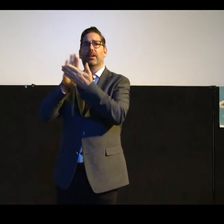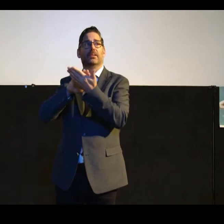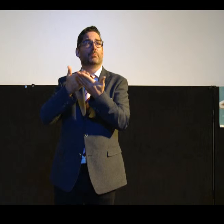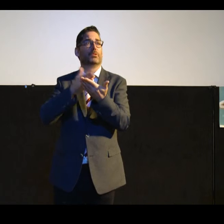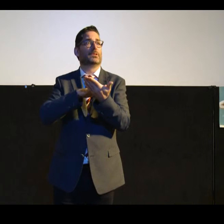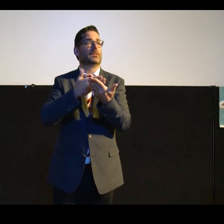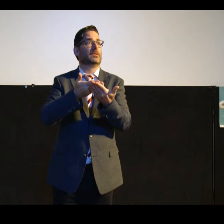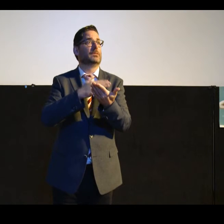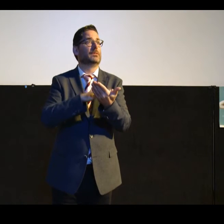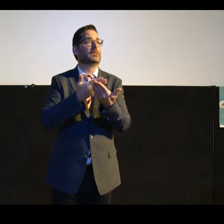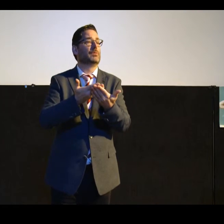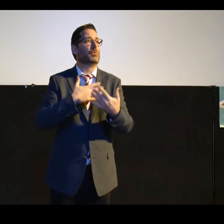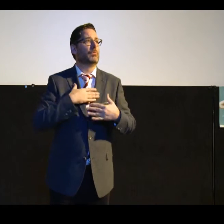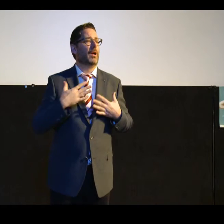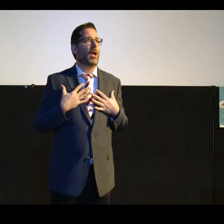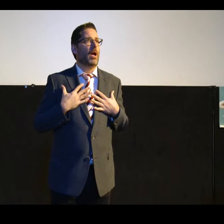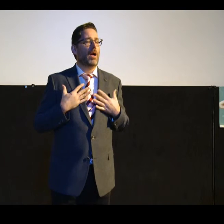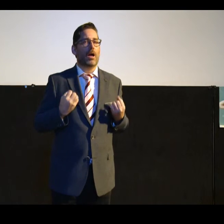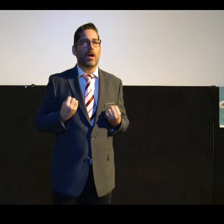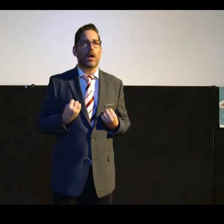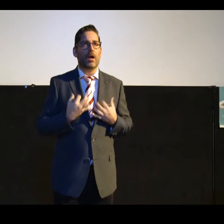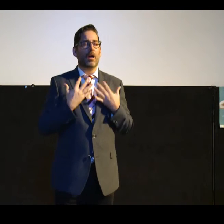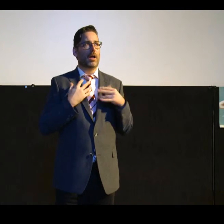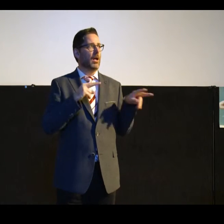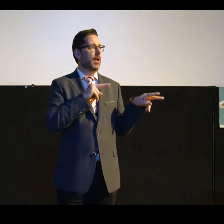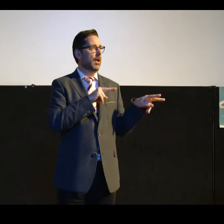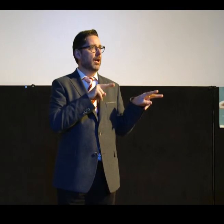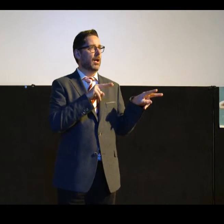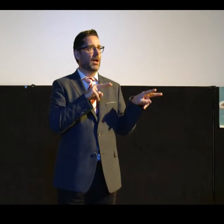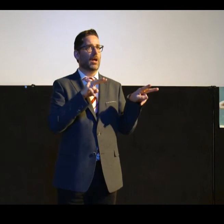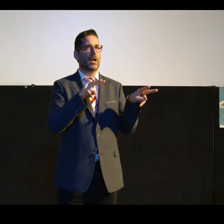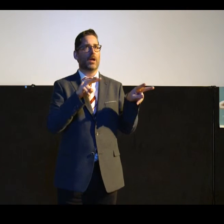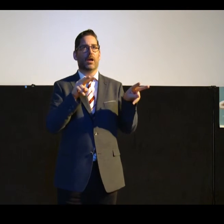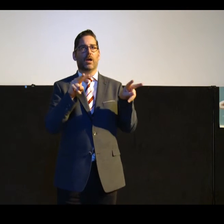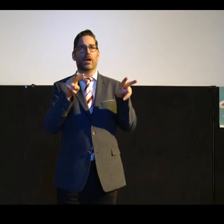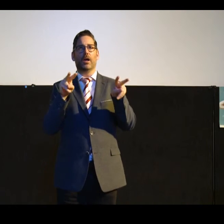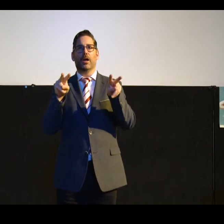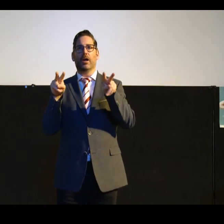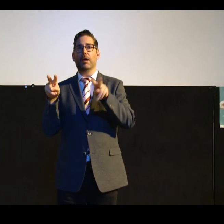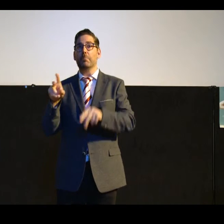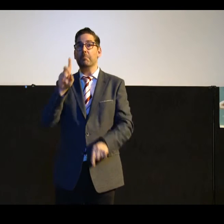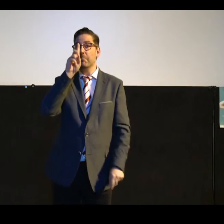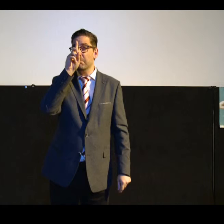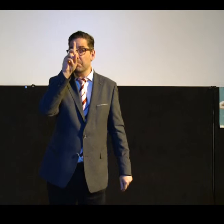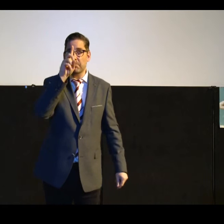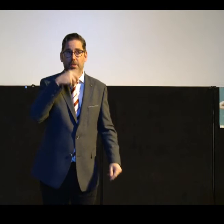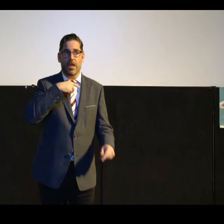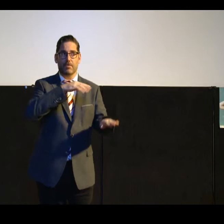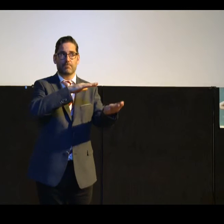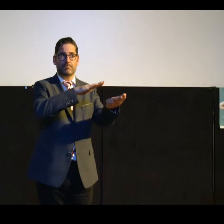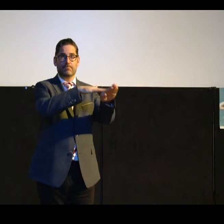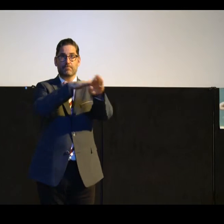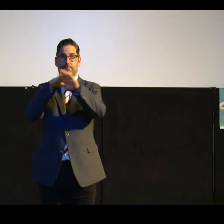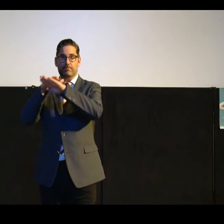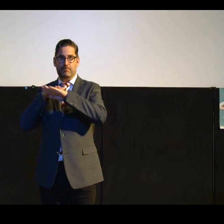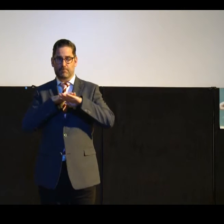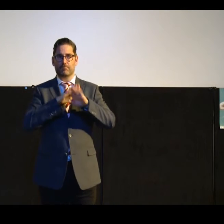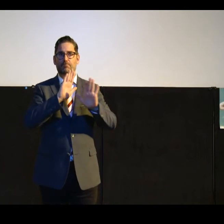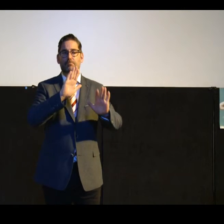importantísimo, porque como vieron, había muchísimos intérpretes de lengua de signos, muchas lenguas de signos diferentes, y a mí cada vez que veo este vídeo, recuerdo